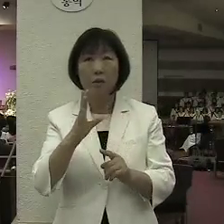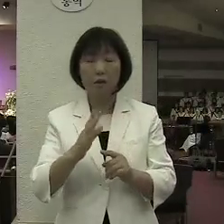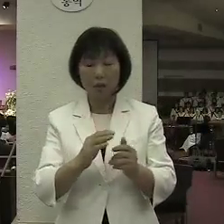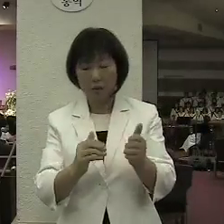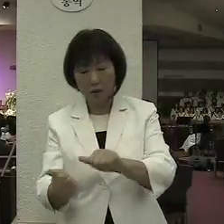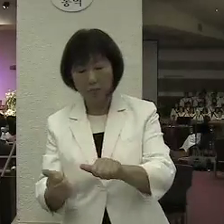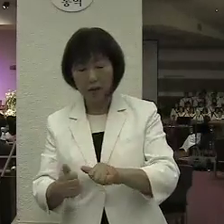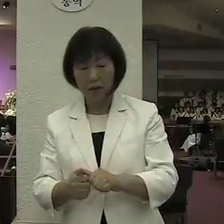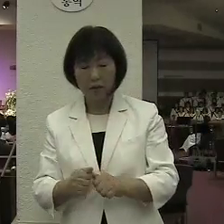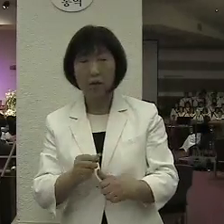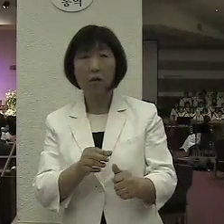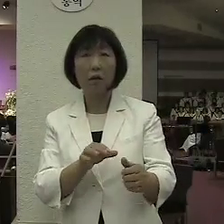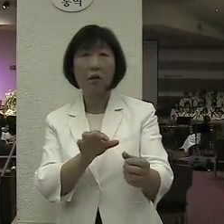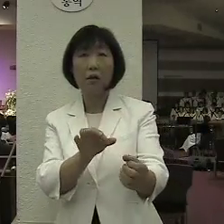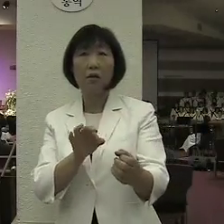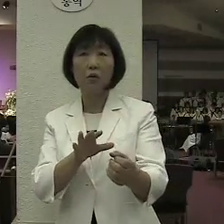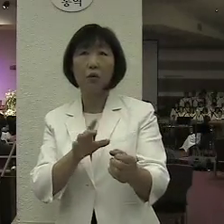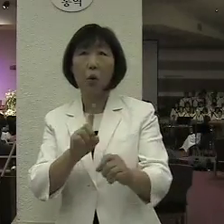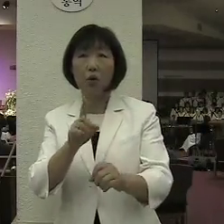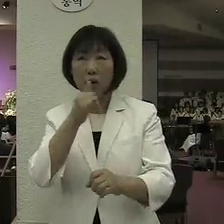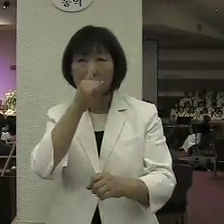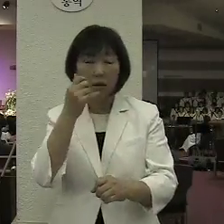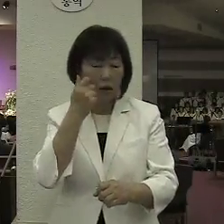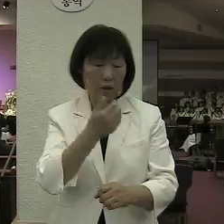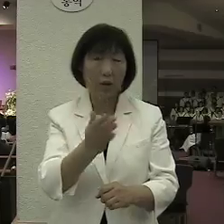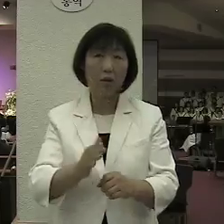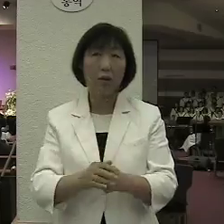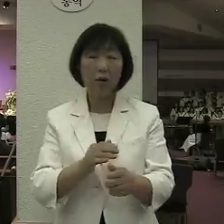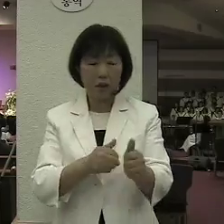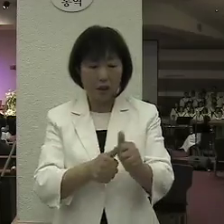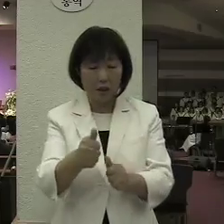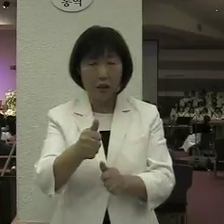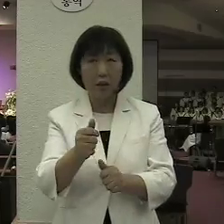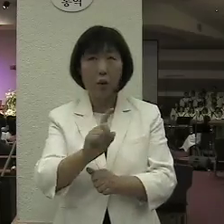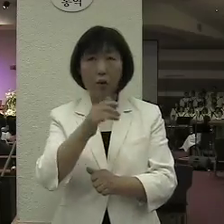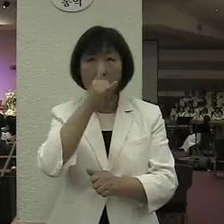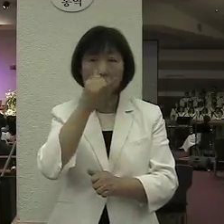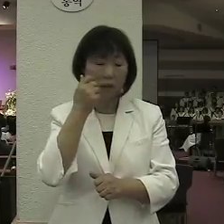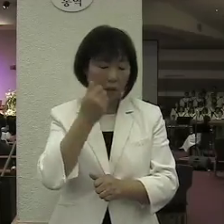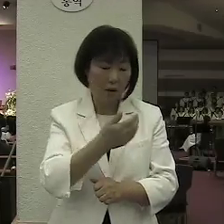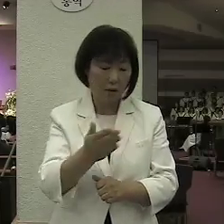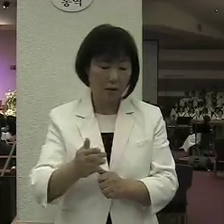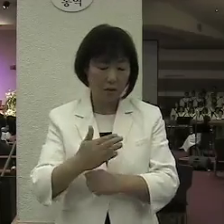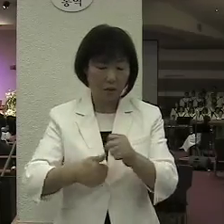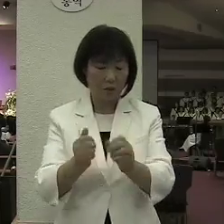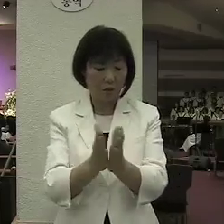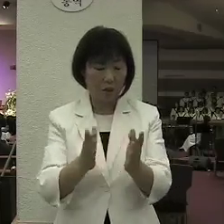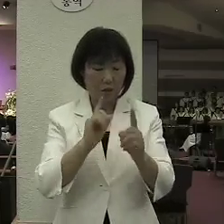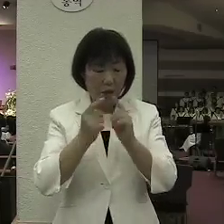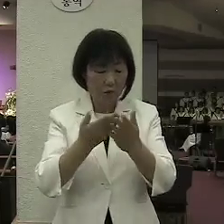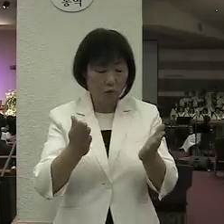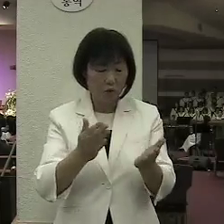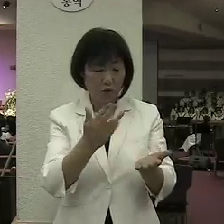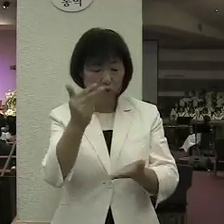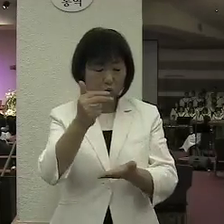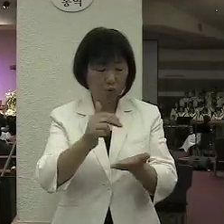때 우리는 절망의 눈물을 흘리며 울게 되지만 오늘은 절망이 없는 날이 아닙니다.